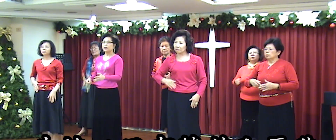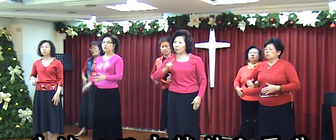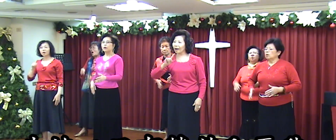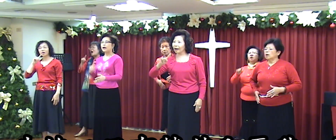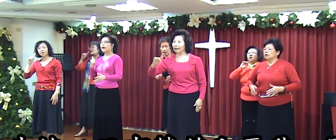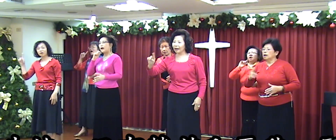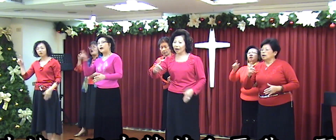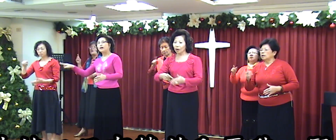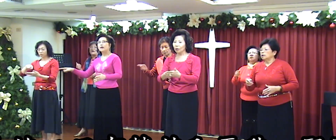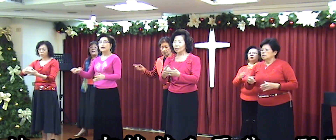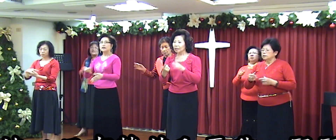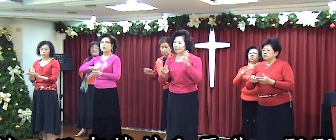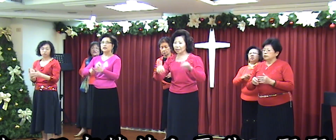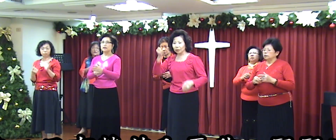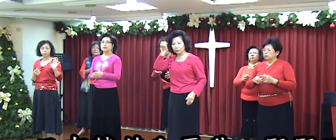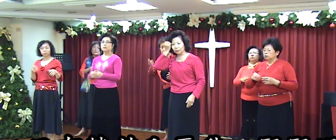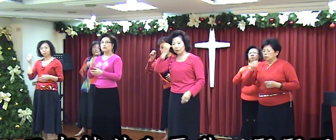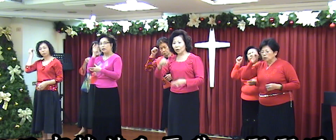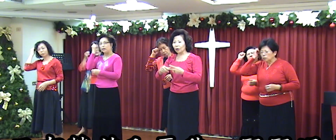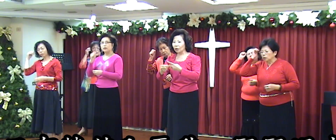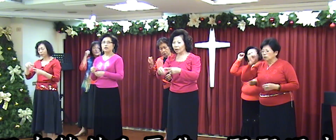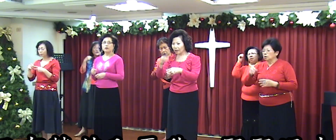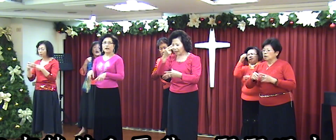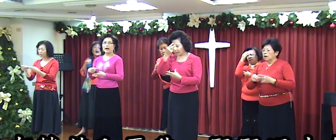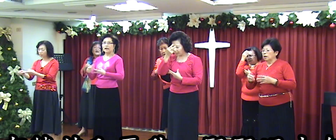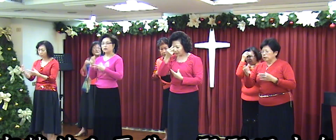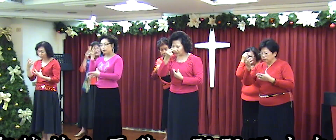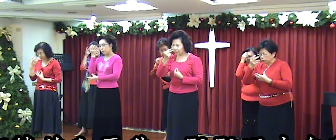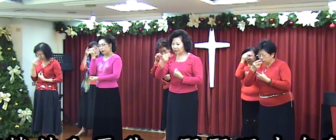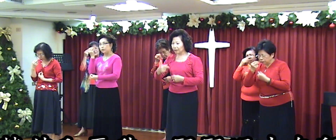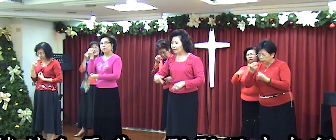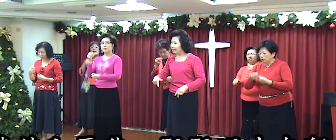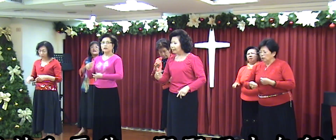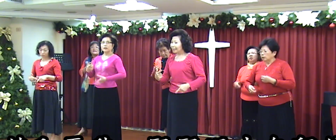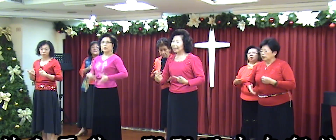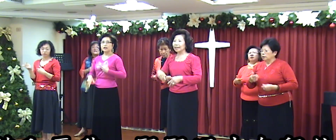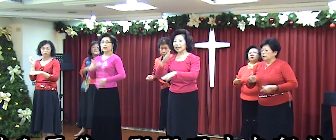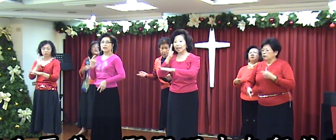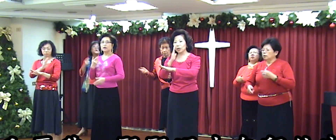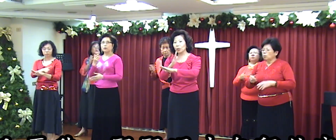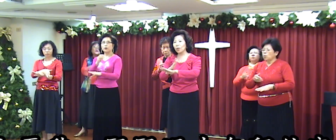紧紧飞。